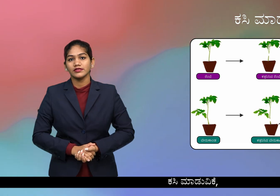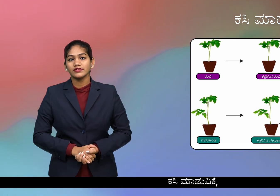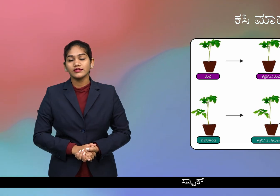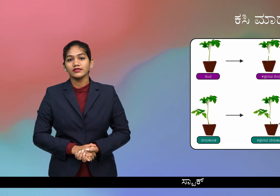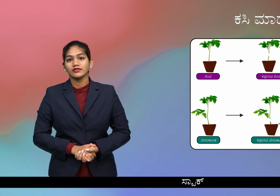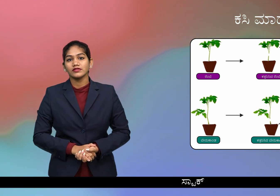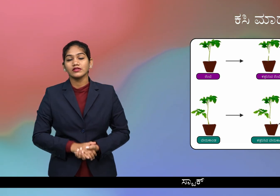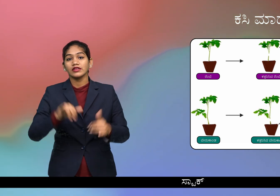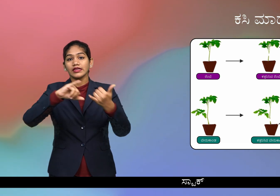ಸ್ಟಾಕ್,